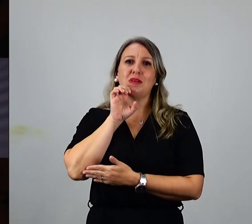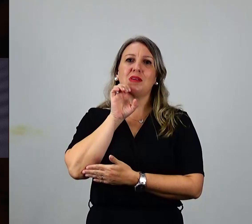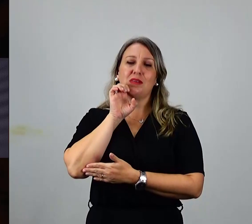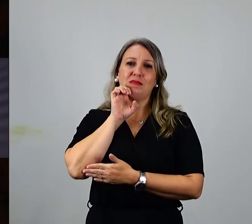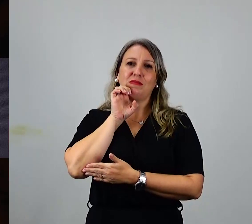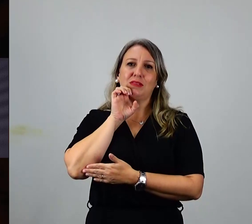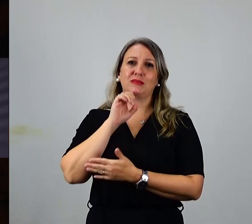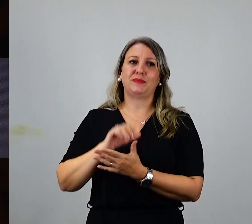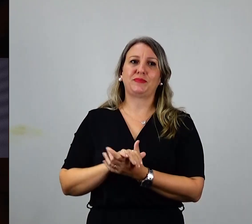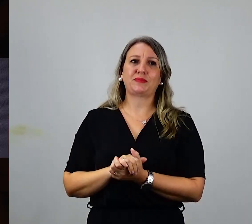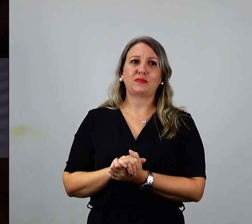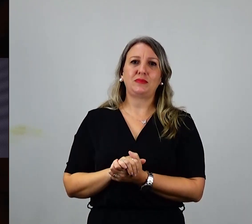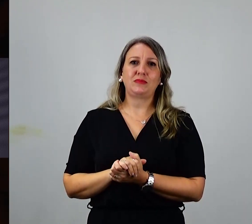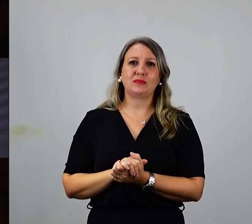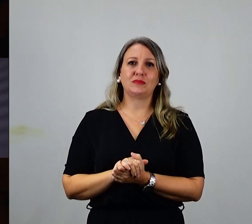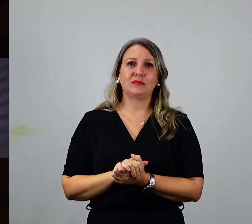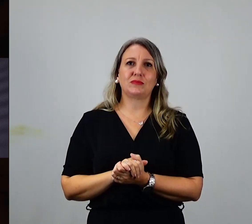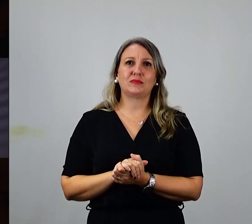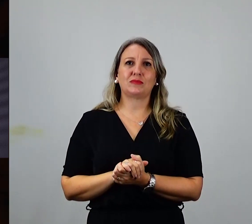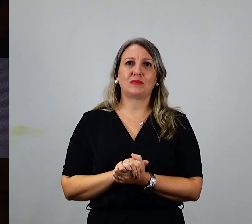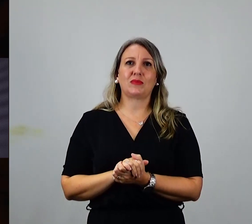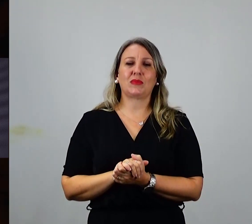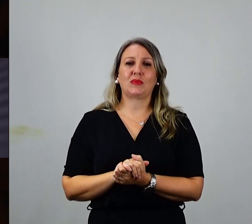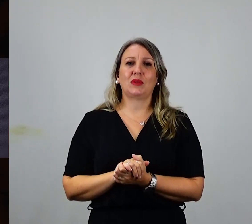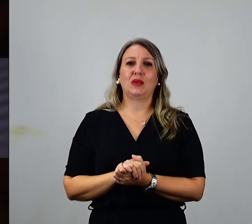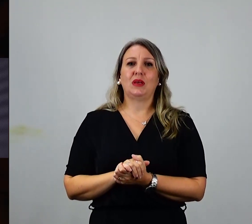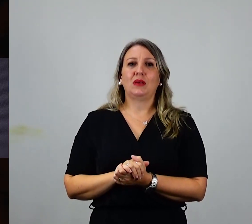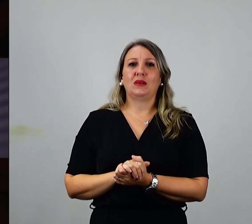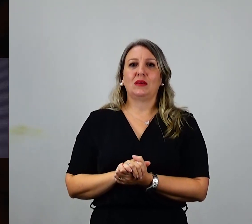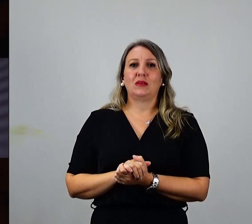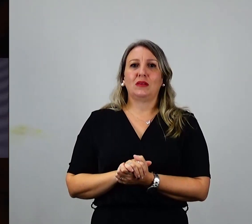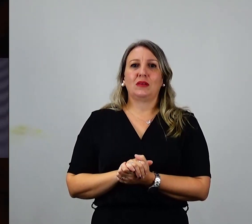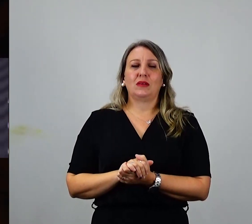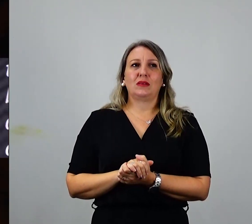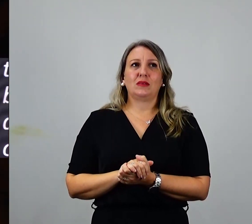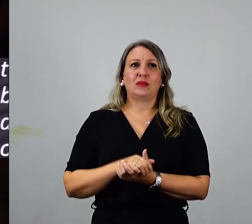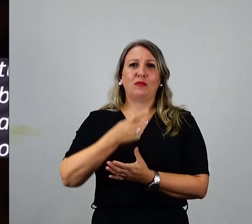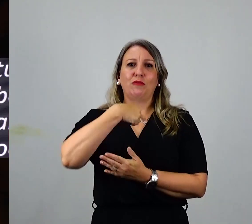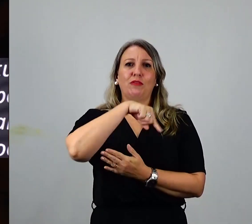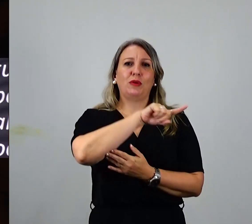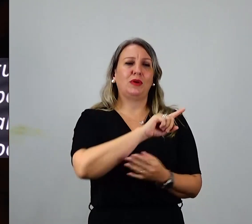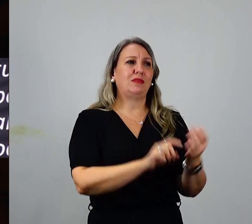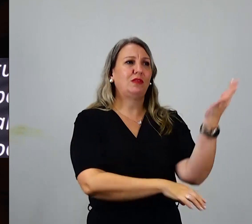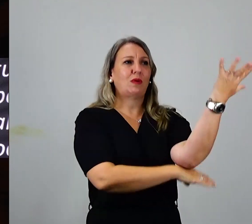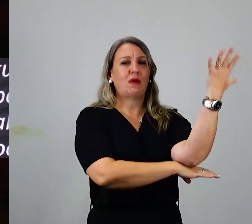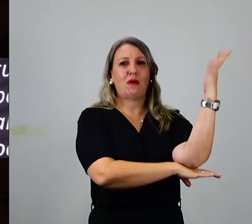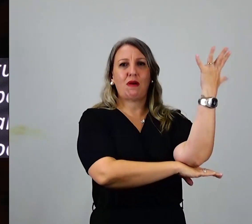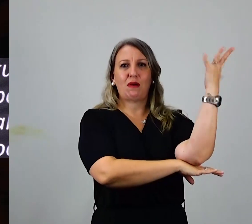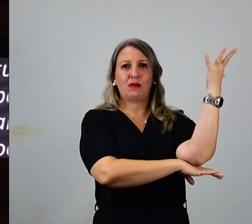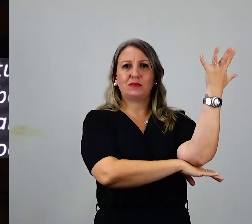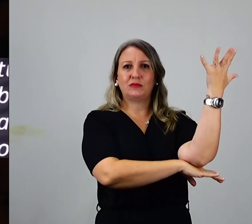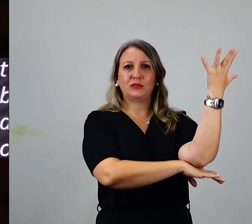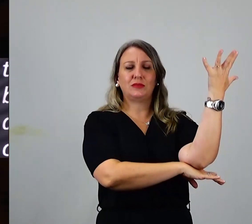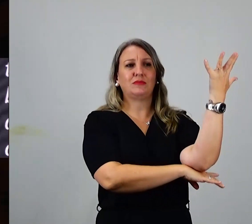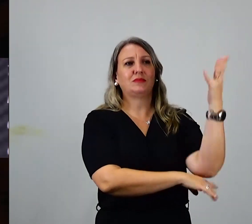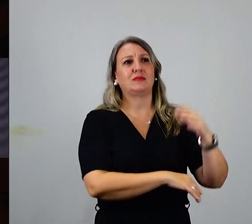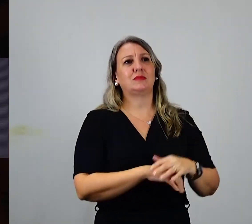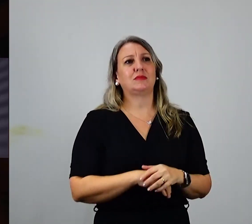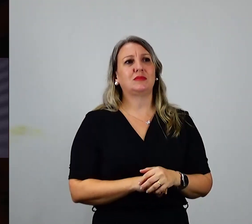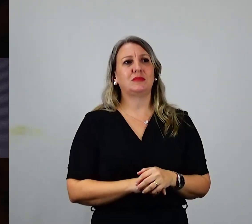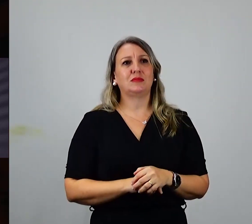de nenhuma árvore do jardim? A Eva falou, não é bem assim não, calma. E ele começou a conversar com